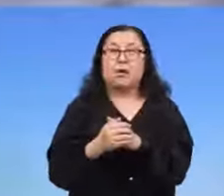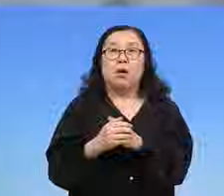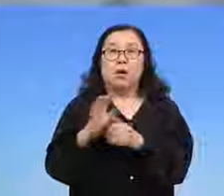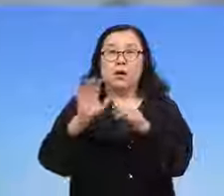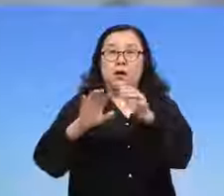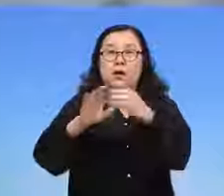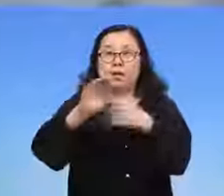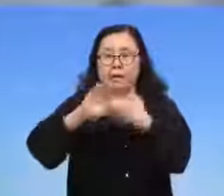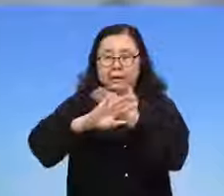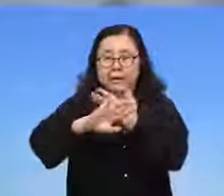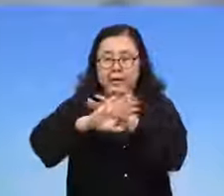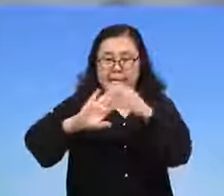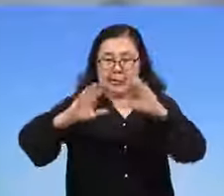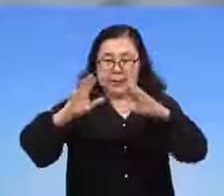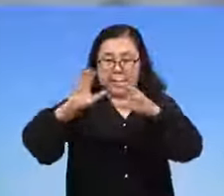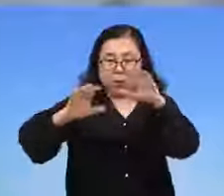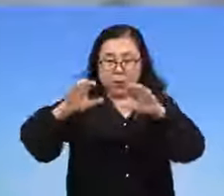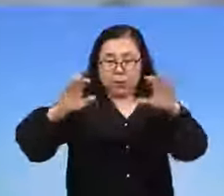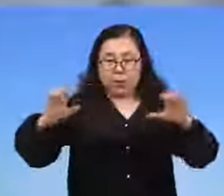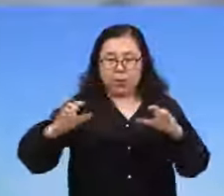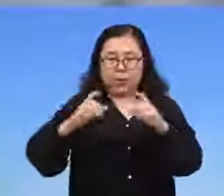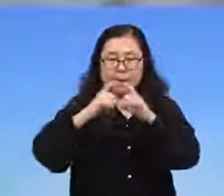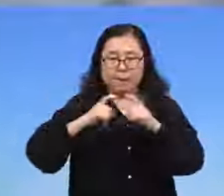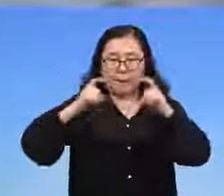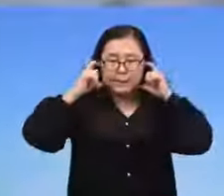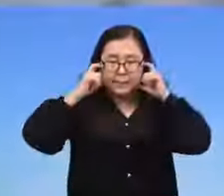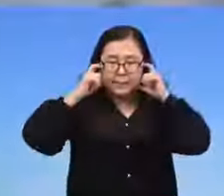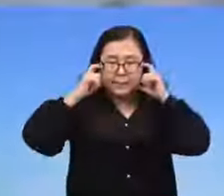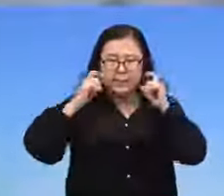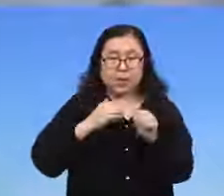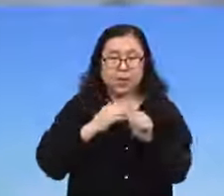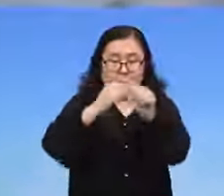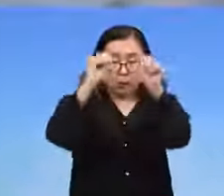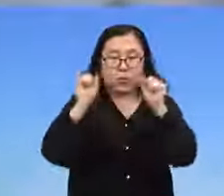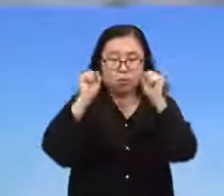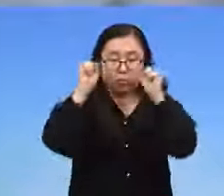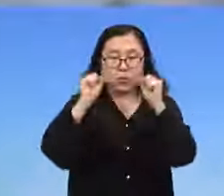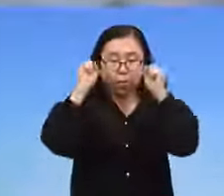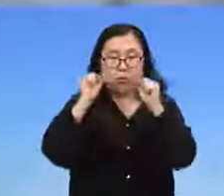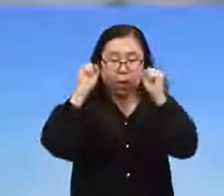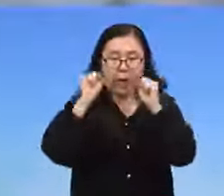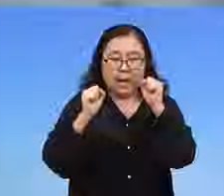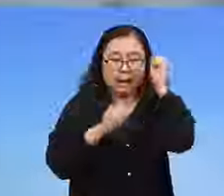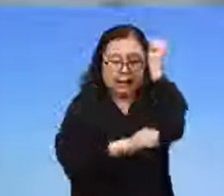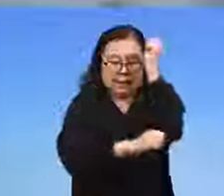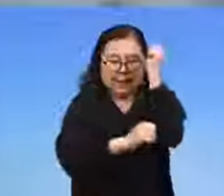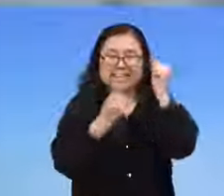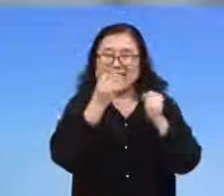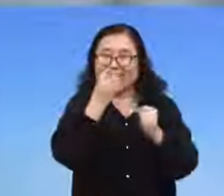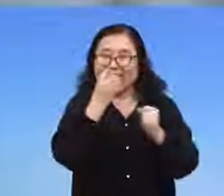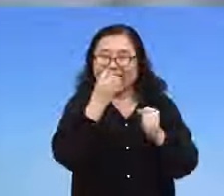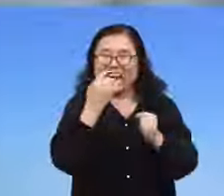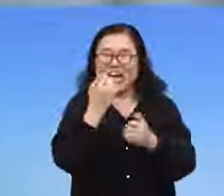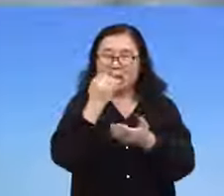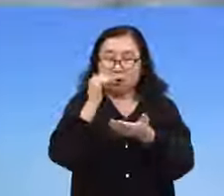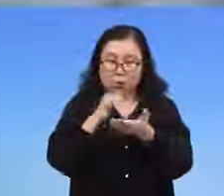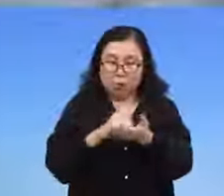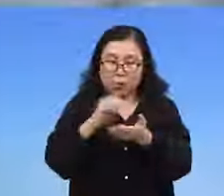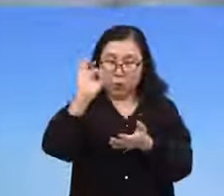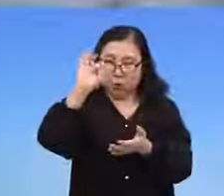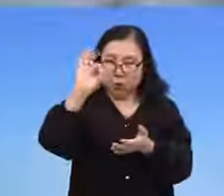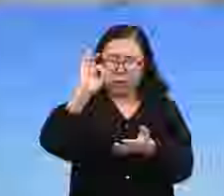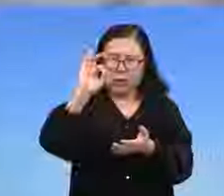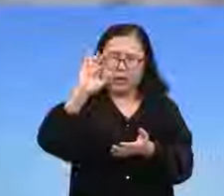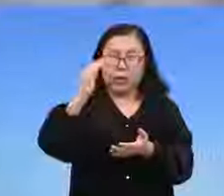곳곳의 선교사님들에게 마스크 보내기 운동의 시드머니가 되기를 원합니다. 들어보니 마음이 아파요. 선교사에게